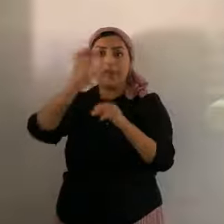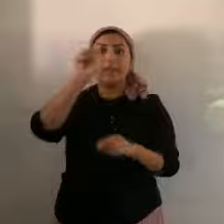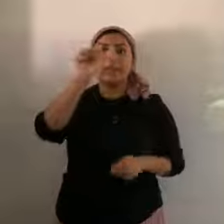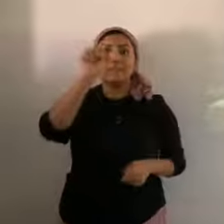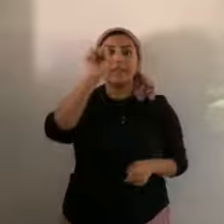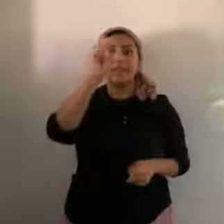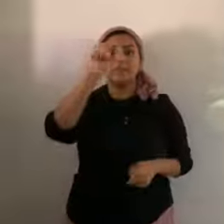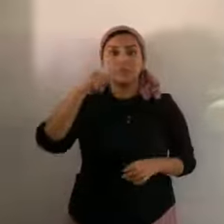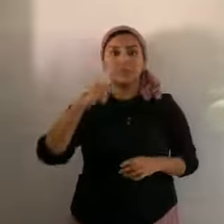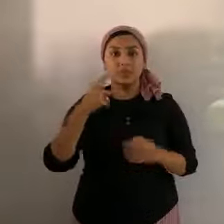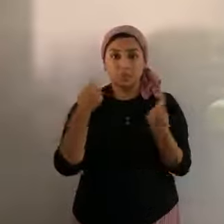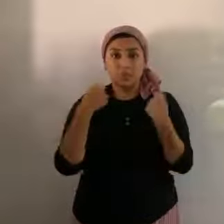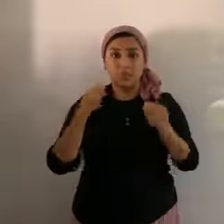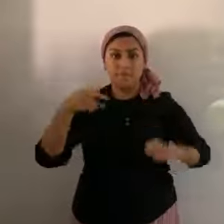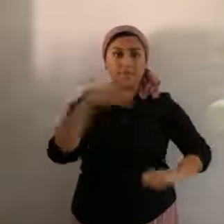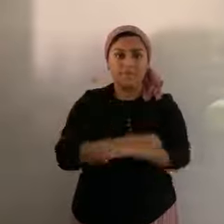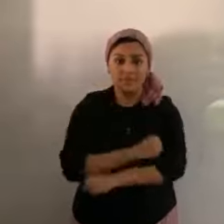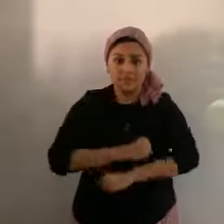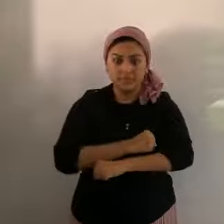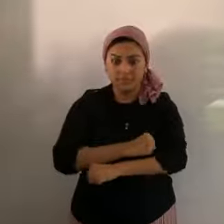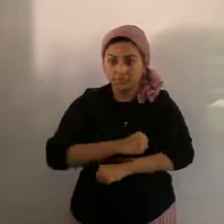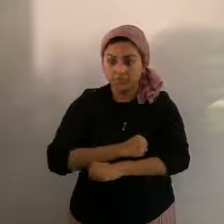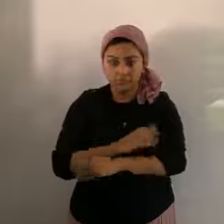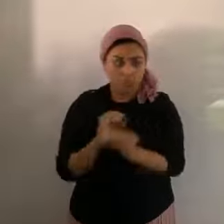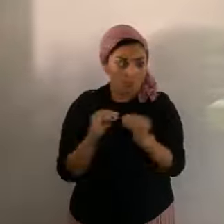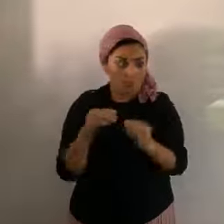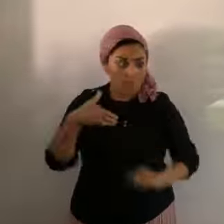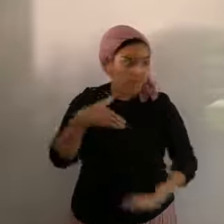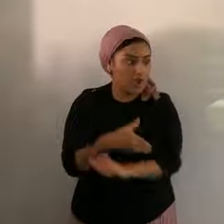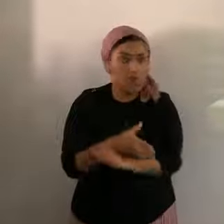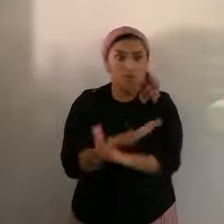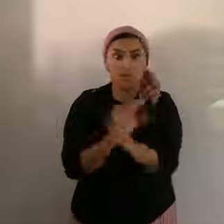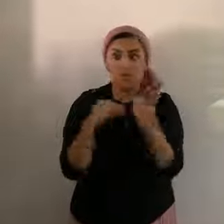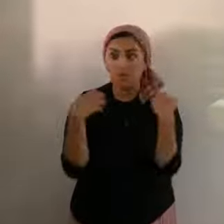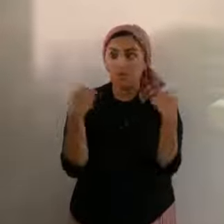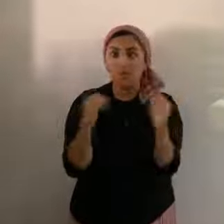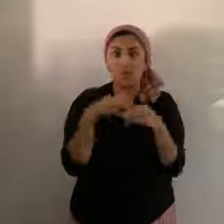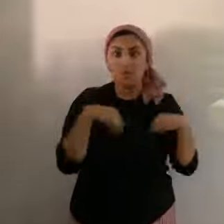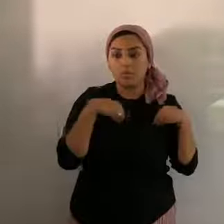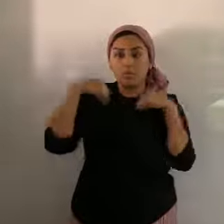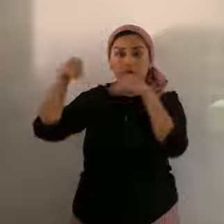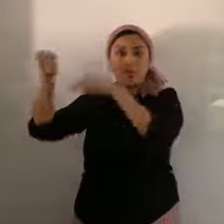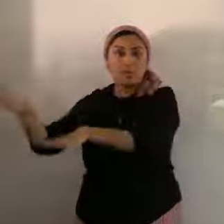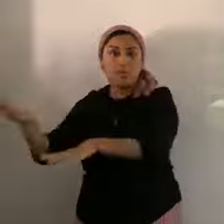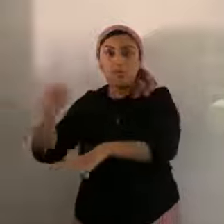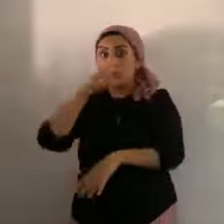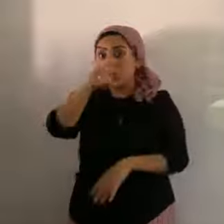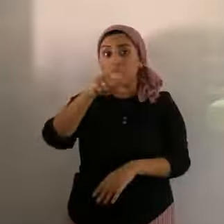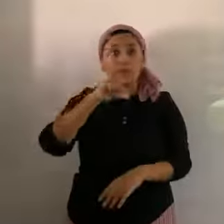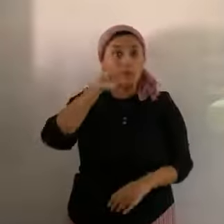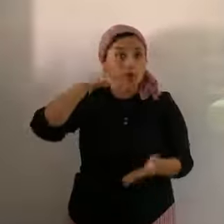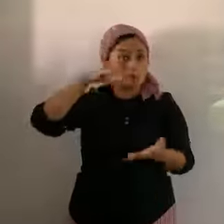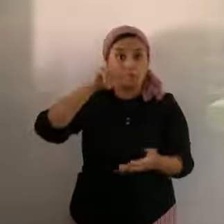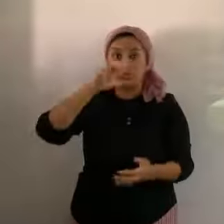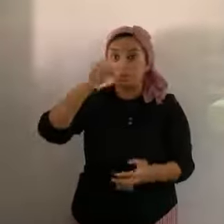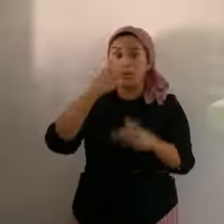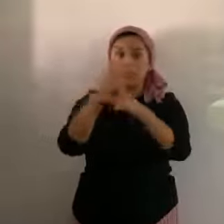se le fue el Ruach HaKodesh para tener esa fuerza, igual puede suceder con aquellos que están desaprovechando el estudio de la bendita Torah.